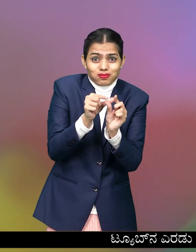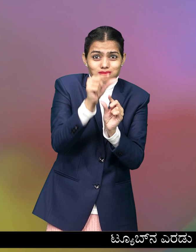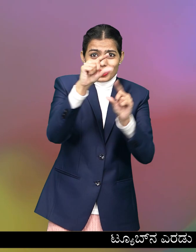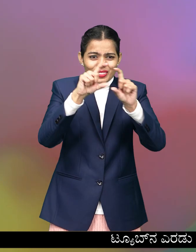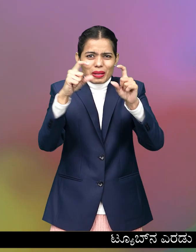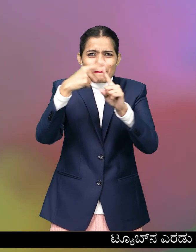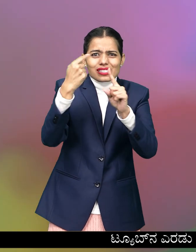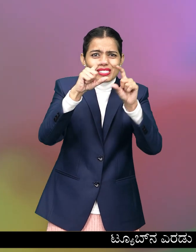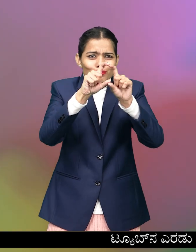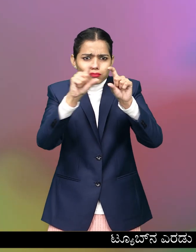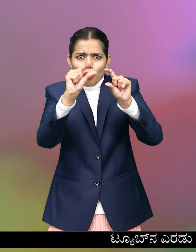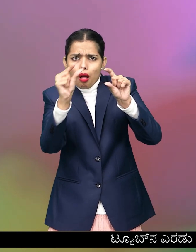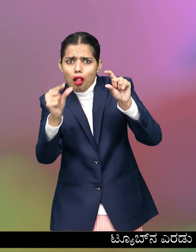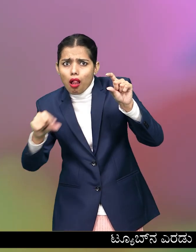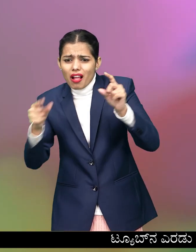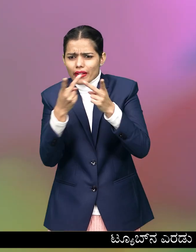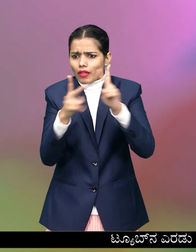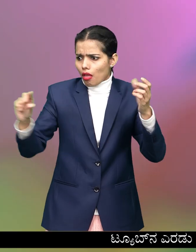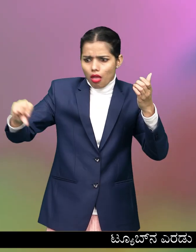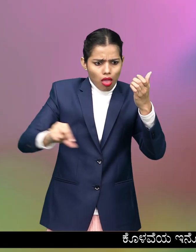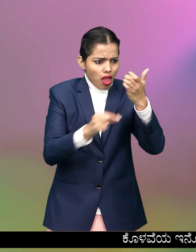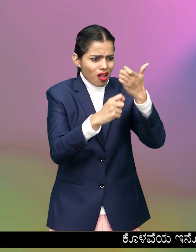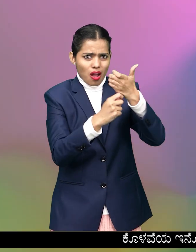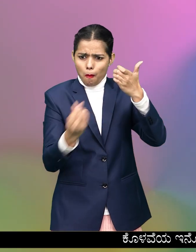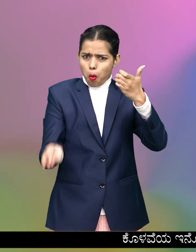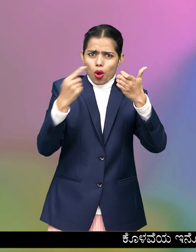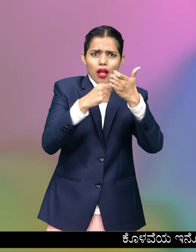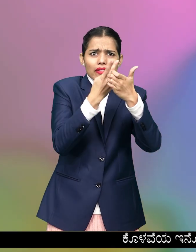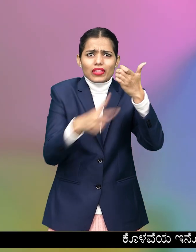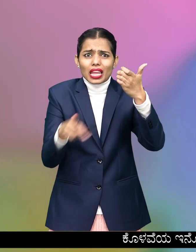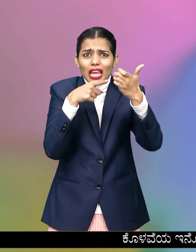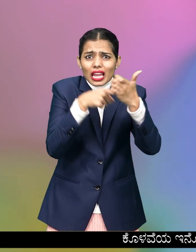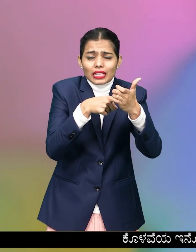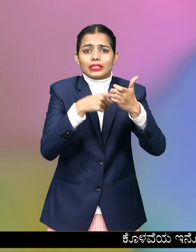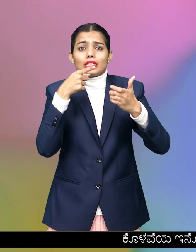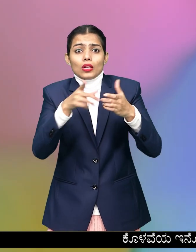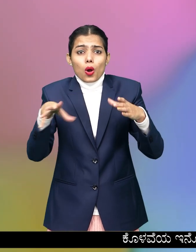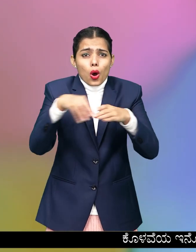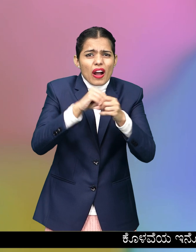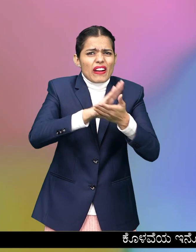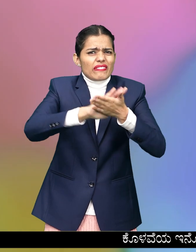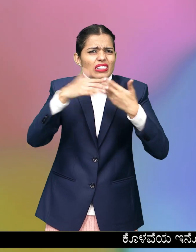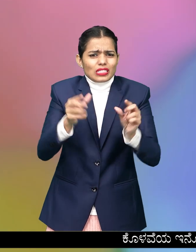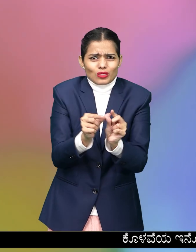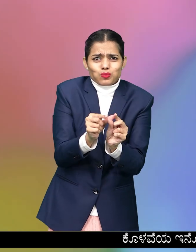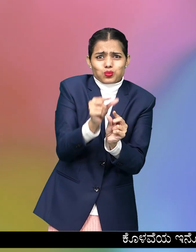ತುದಿಗಳ ನಡುವೆ ಒತ್ತಡದ ವ್ಯತ್ಯಾಸವಿದ್ದರೆ ಕೊಳವೆಯ ಇನ್ನೊಂದು ತುದಿಯಿಂದ ನೀರು ಹರಿಯುತ್ತದೆ.